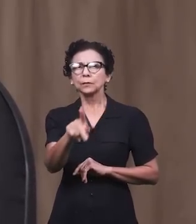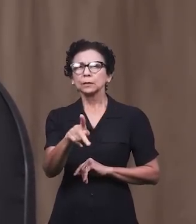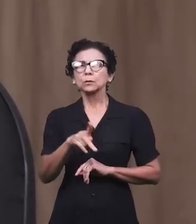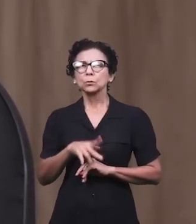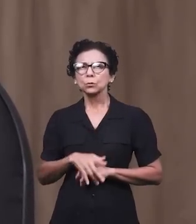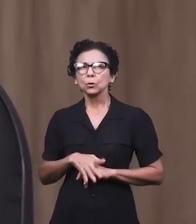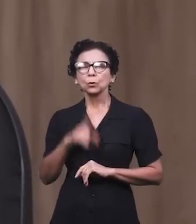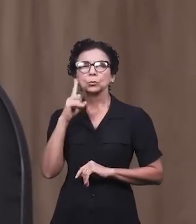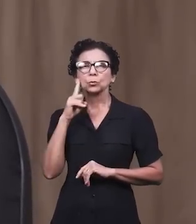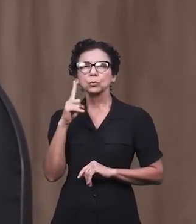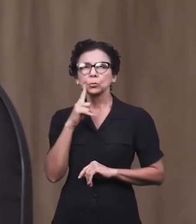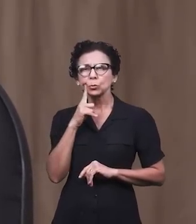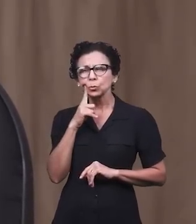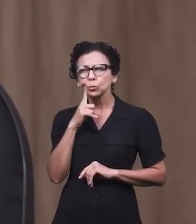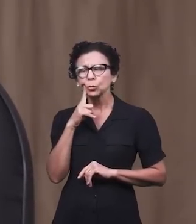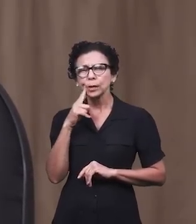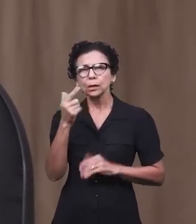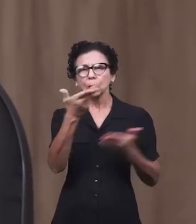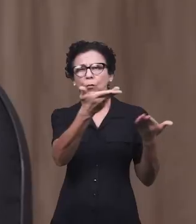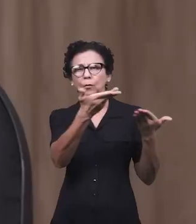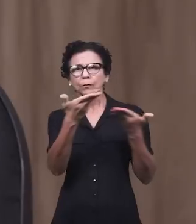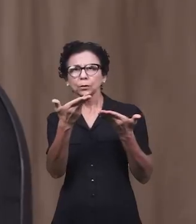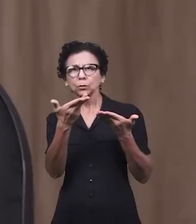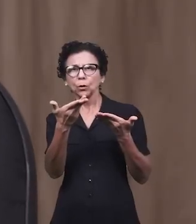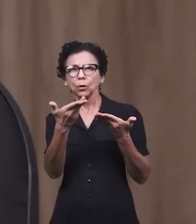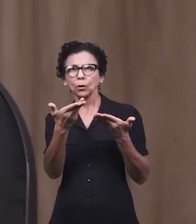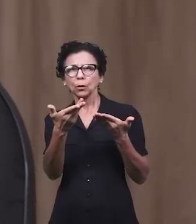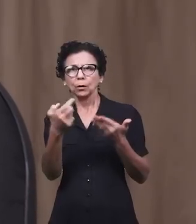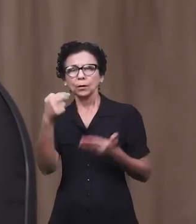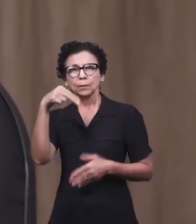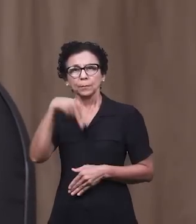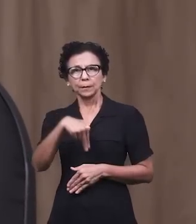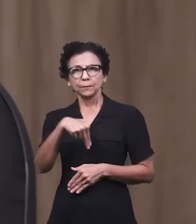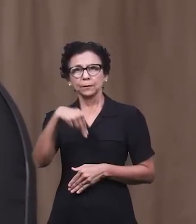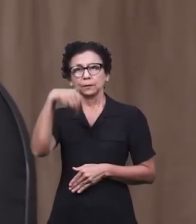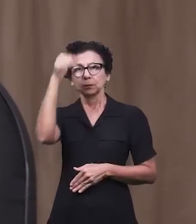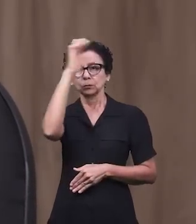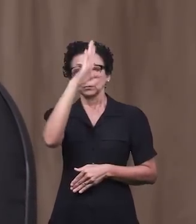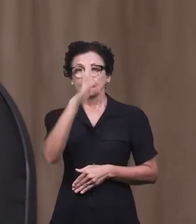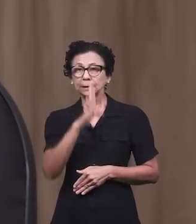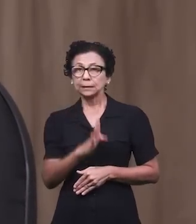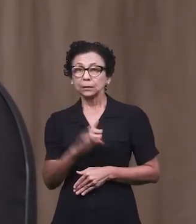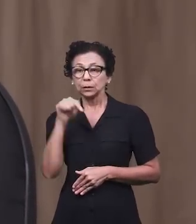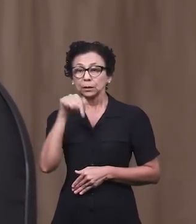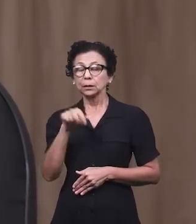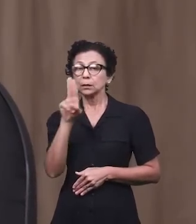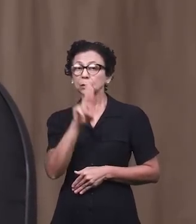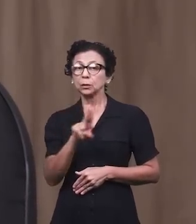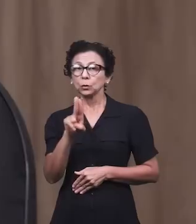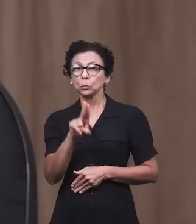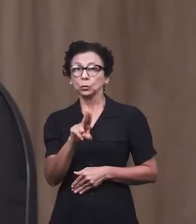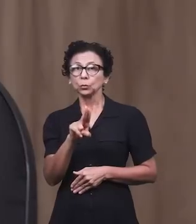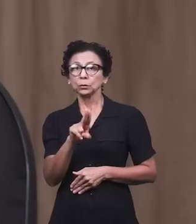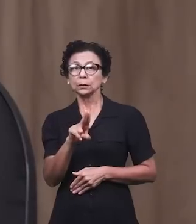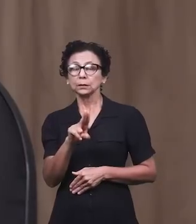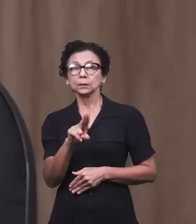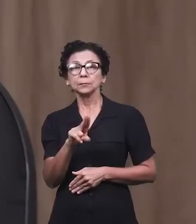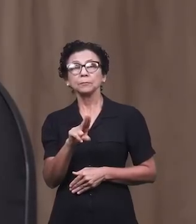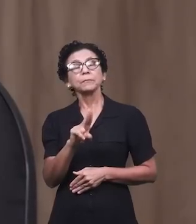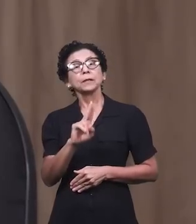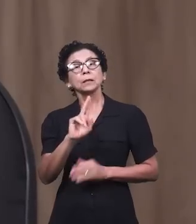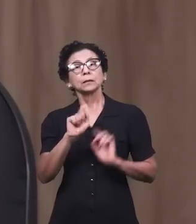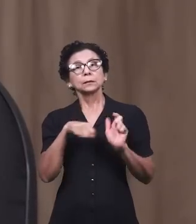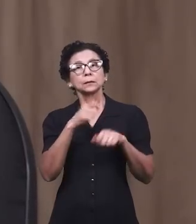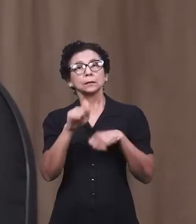Ernest Waite. E ele traz, então, a língua de sinais da França. Quando chegou aqui no Brasil, em